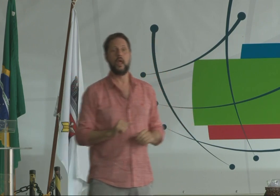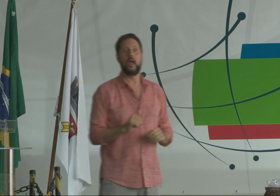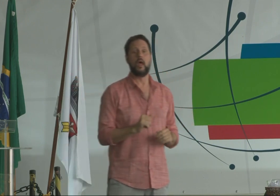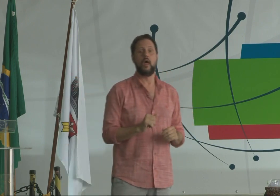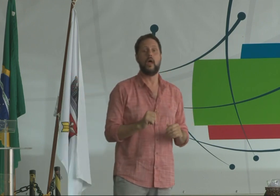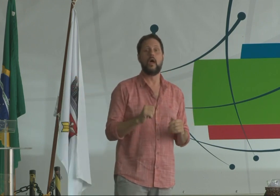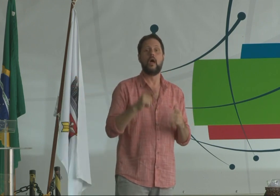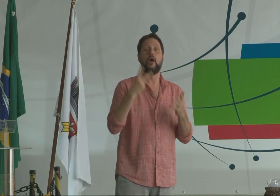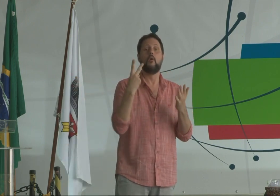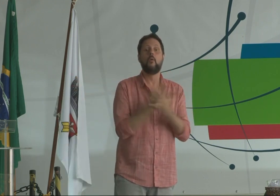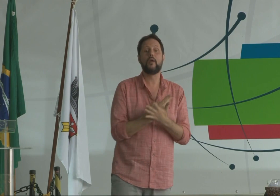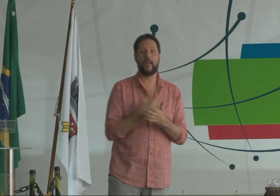Fazia várias atividades.